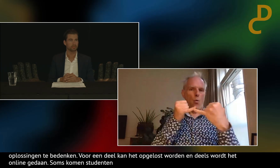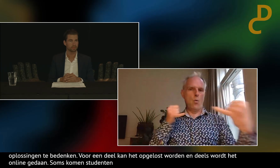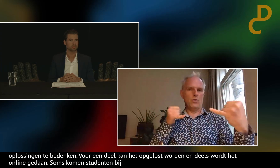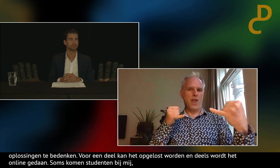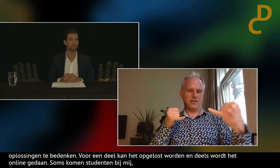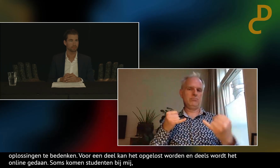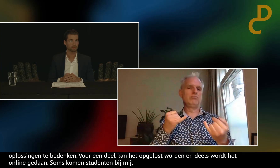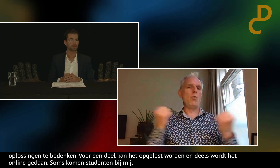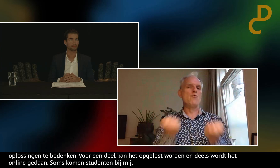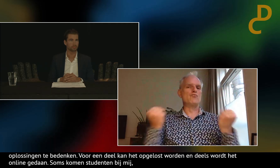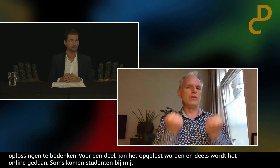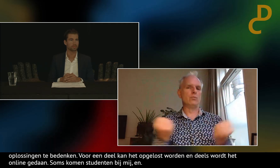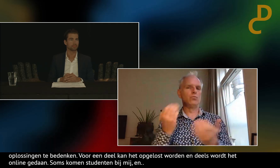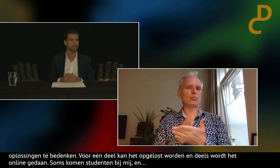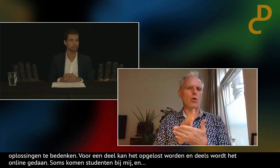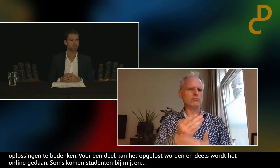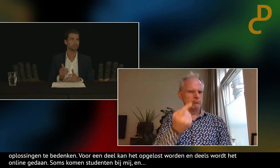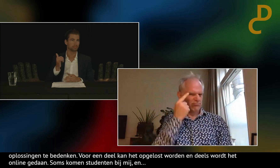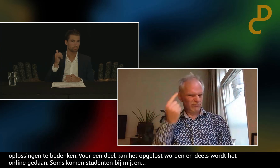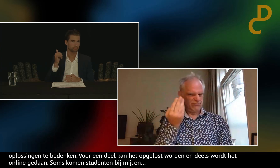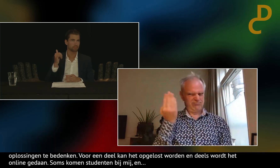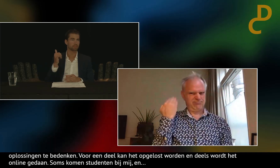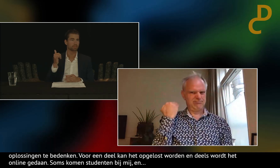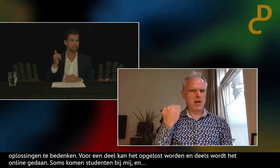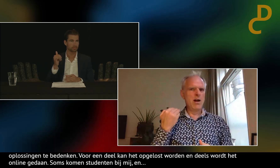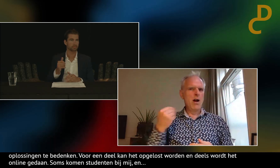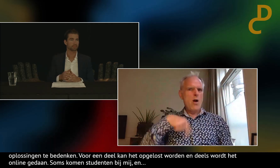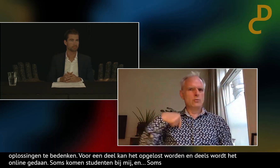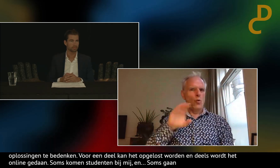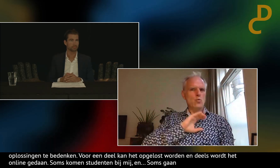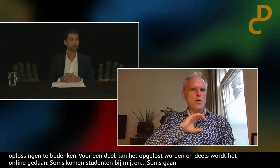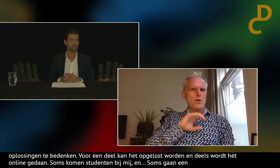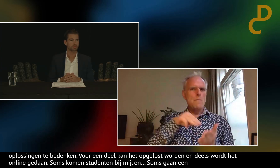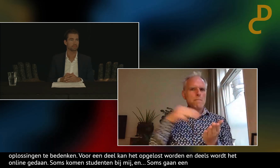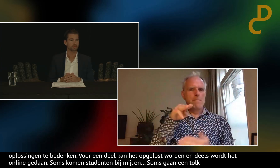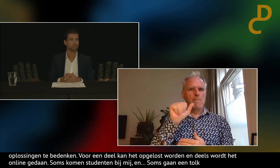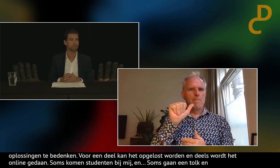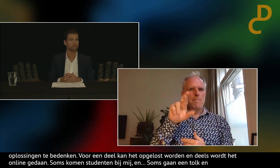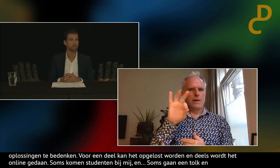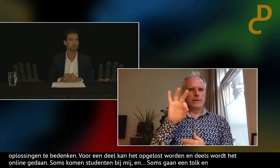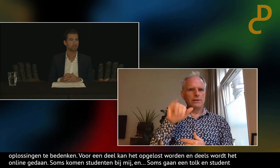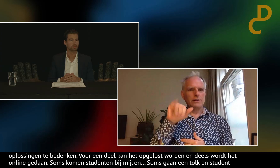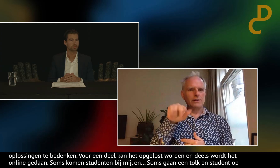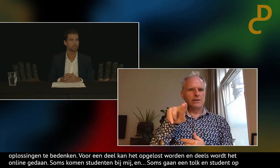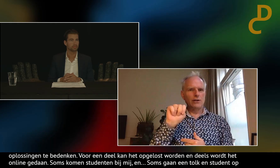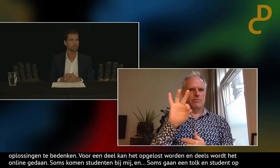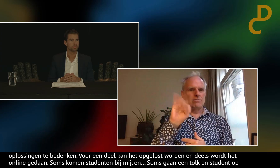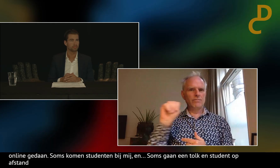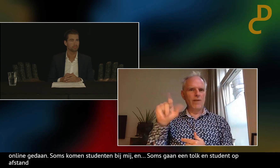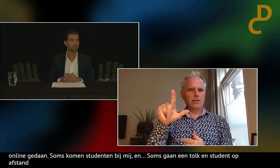en dan proberen ze... Soms gaan een tolk en een student online op afstand contact hebben met elkaar. De horende ook op afstand. En dan kan de